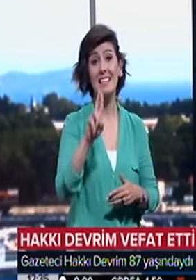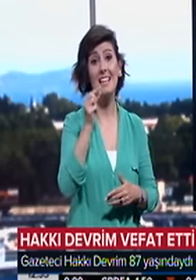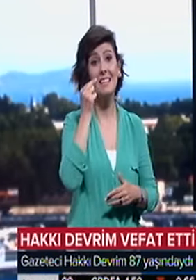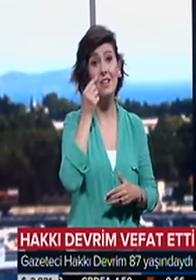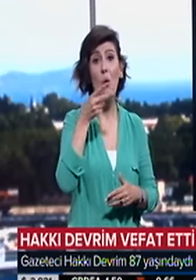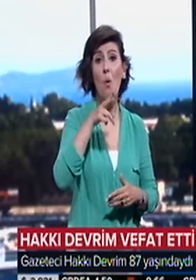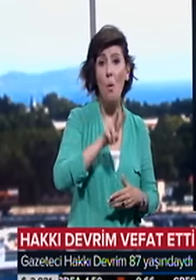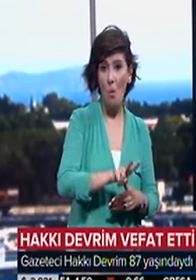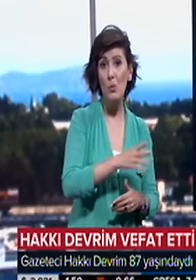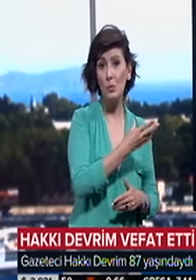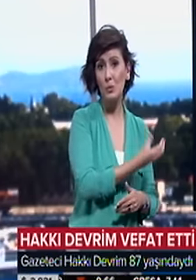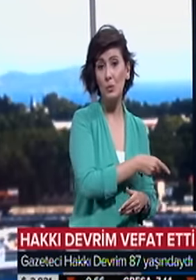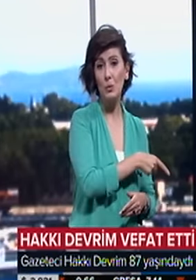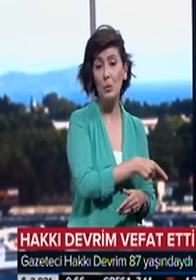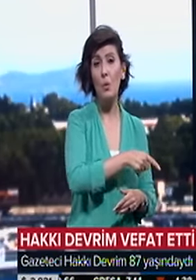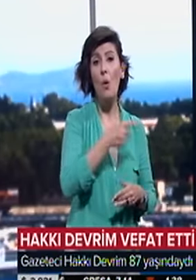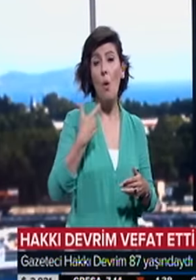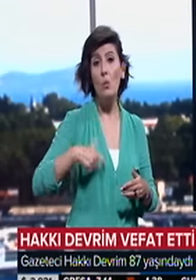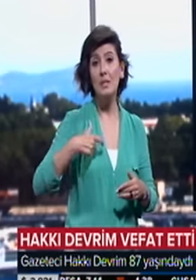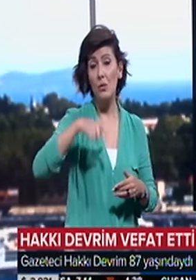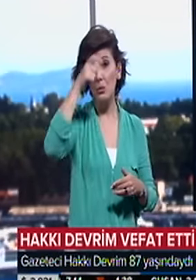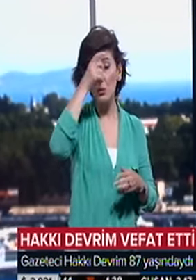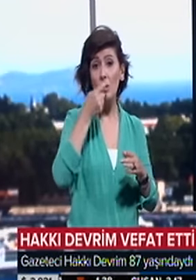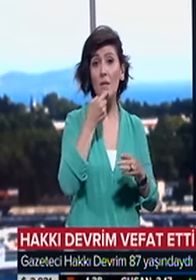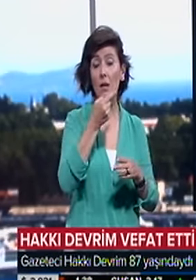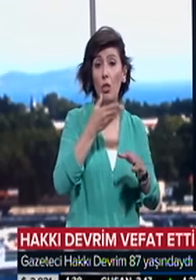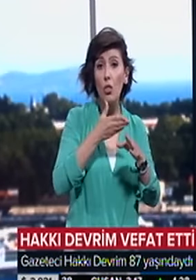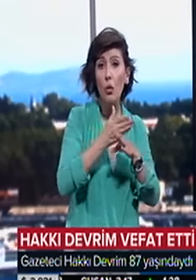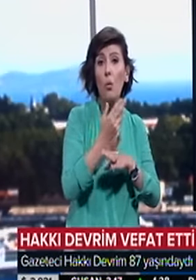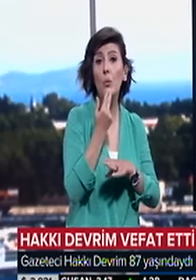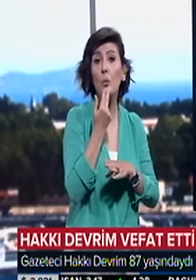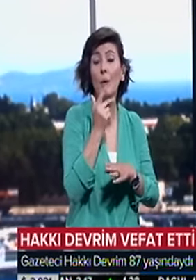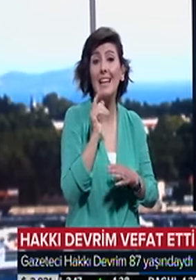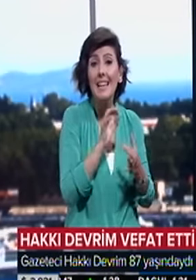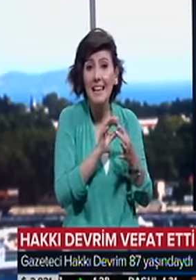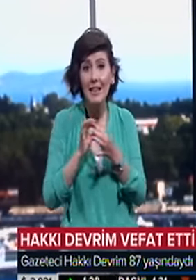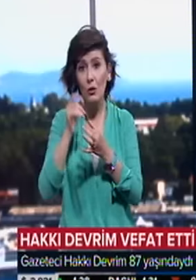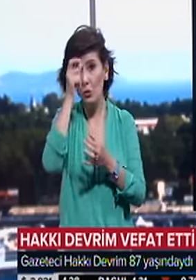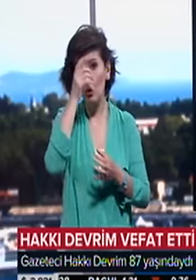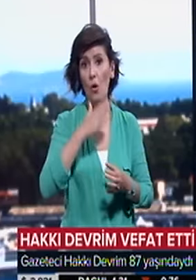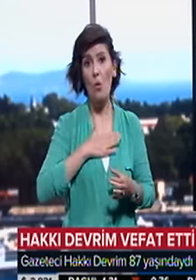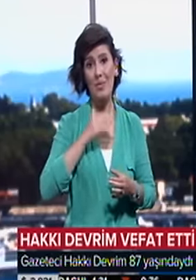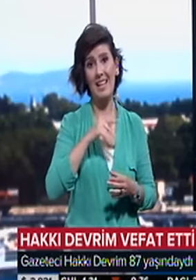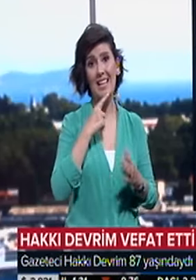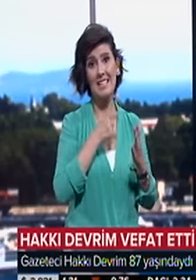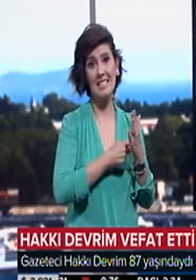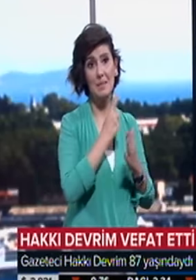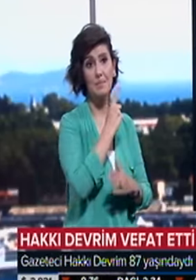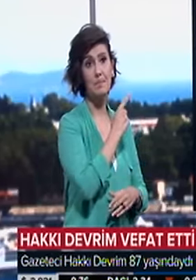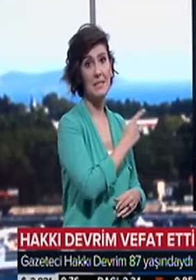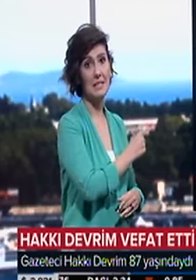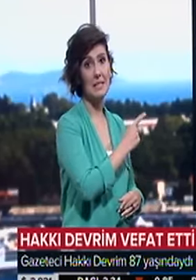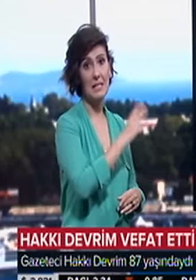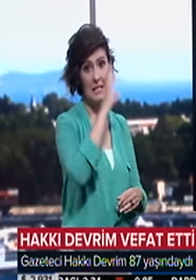yaşında hayatını kaybeden Hakkı Devrim, özellikle Türkçenin doğru kullanımına ilişkin Türkiye'de önde gelen isimlerden